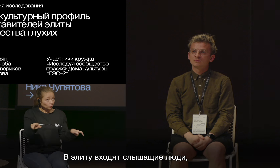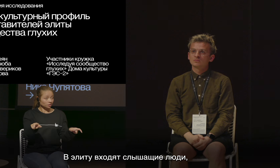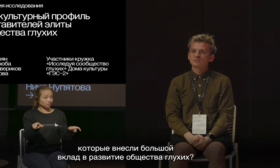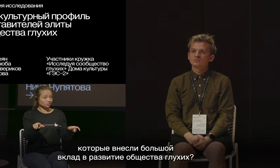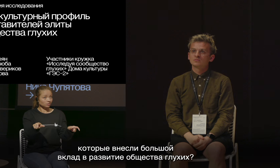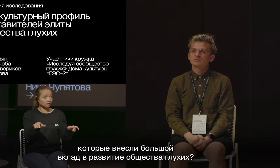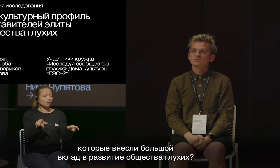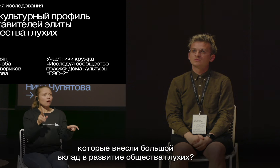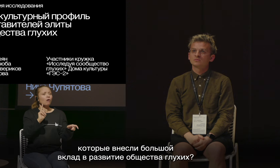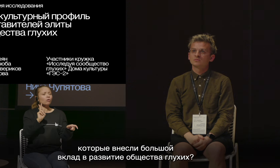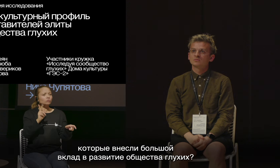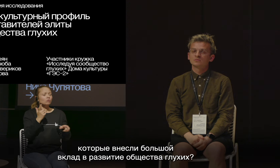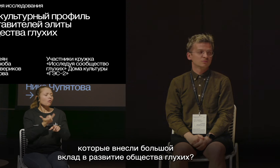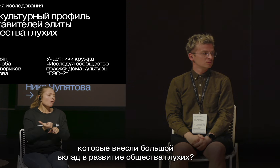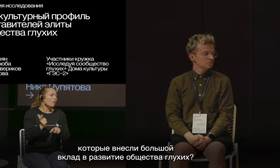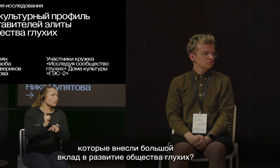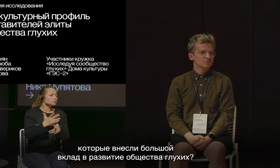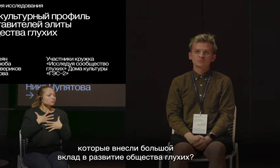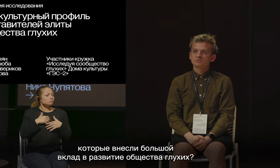внесли большой вклад в развитие общества глухих?